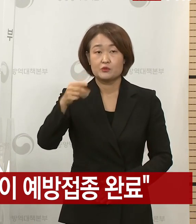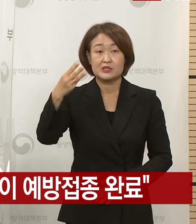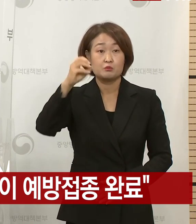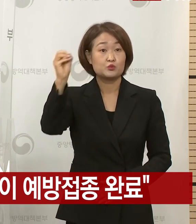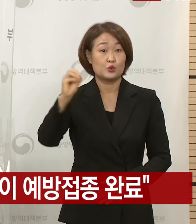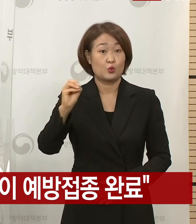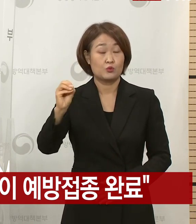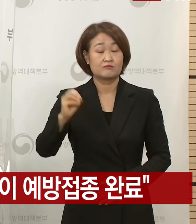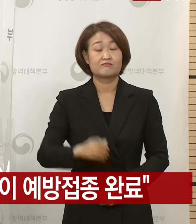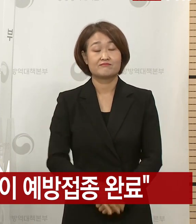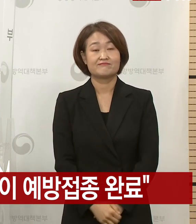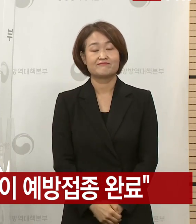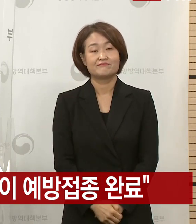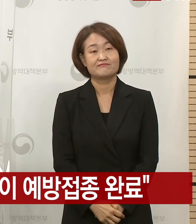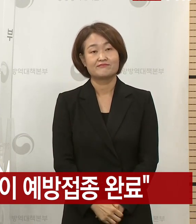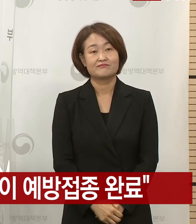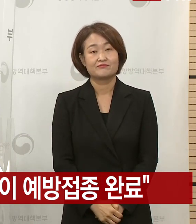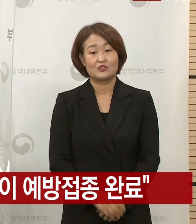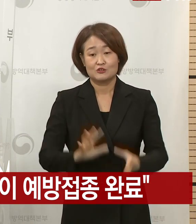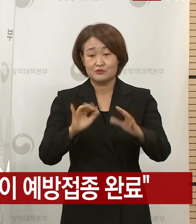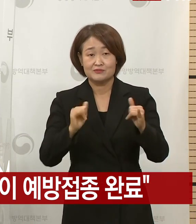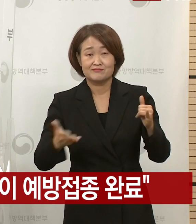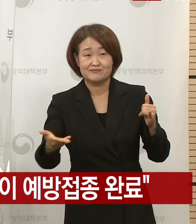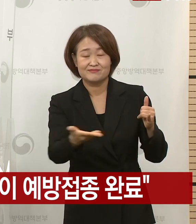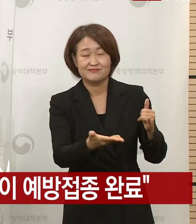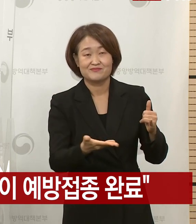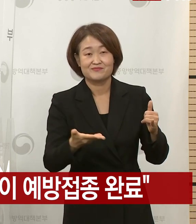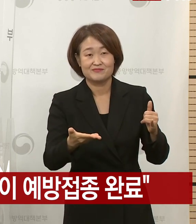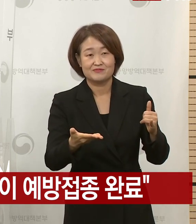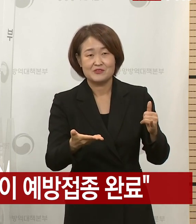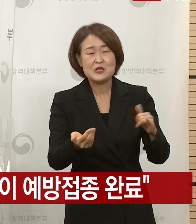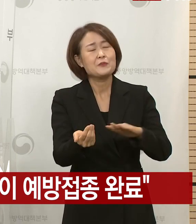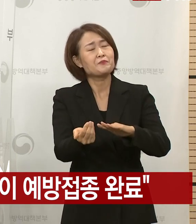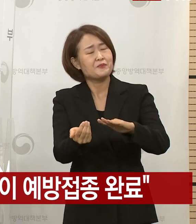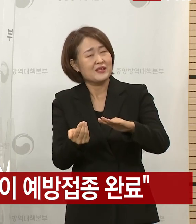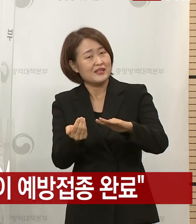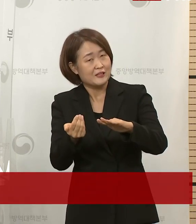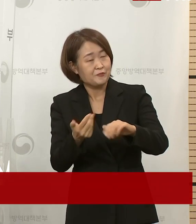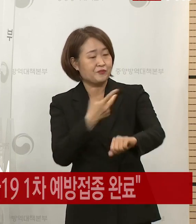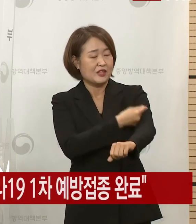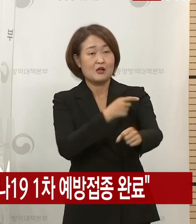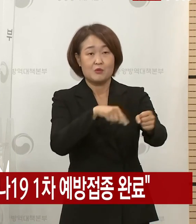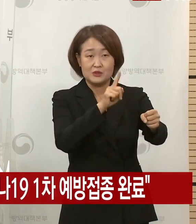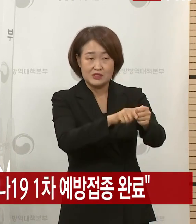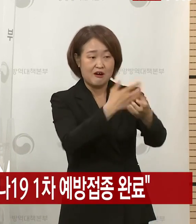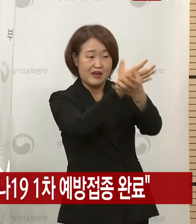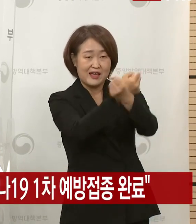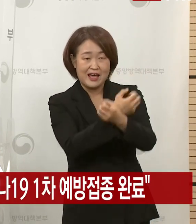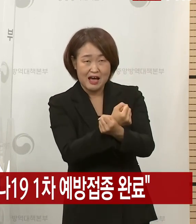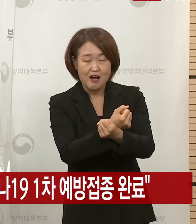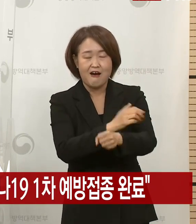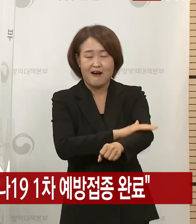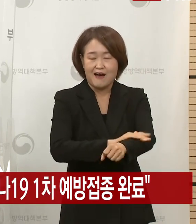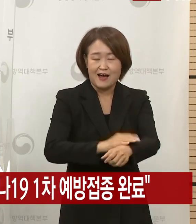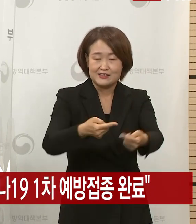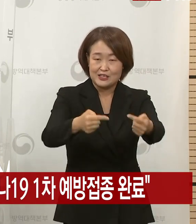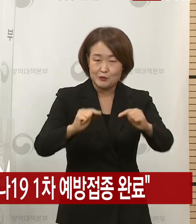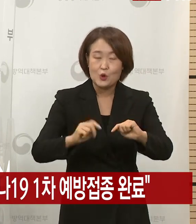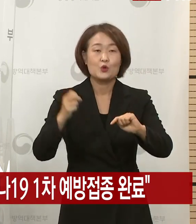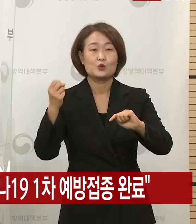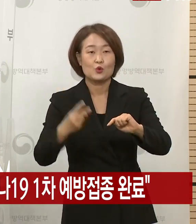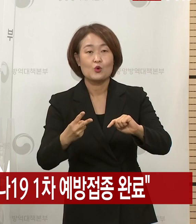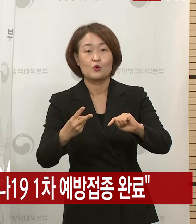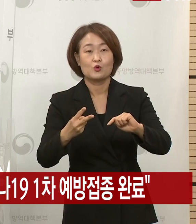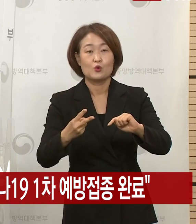72.3%를 기록하고 있습니다. 국민들께서 사전 예약에 적극적으로 참여하고 또